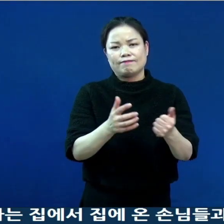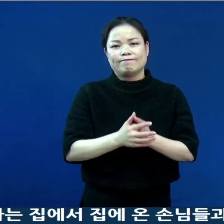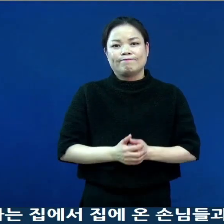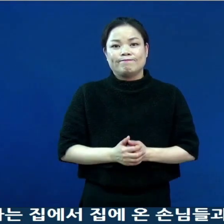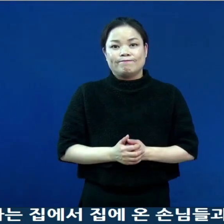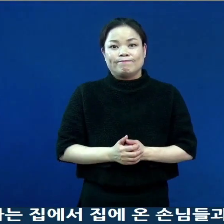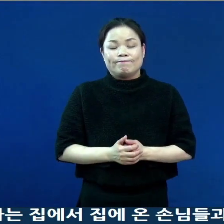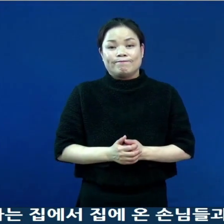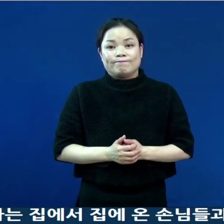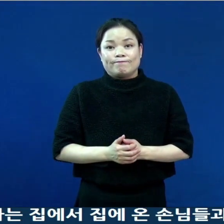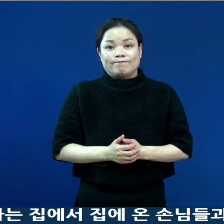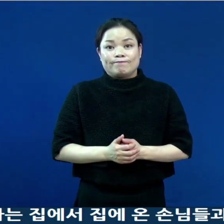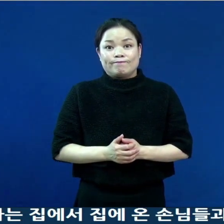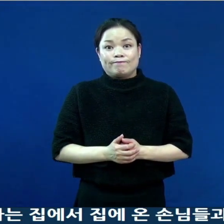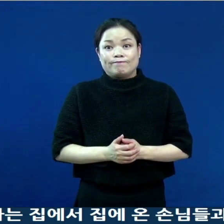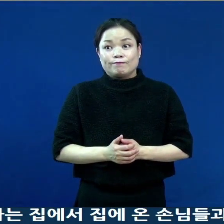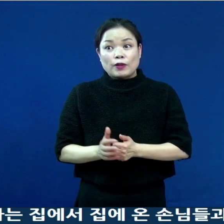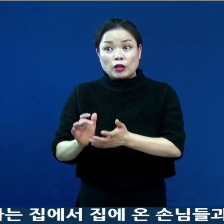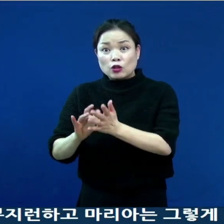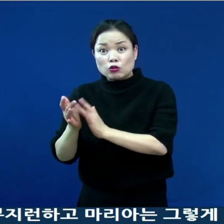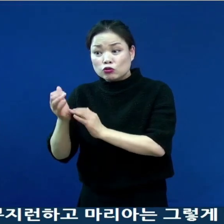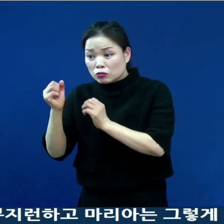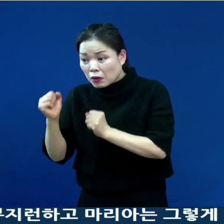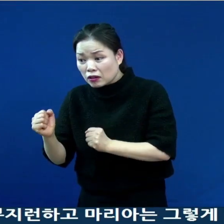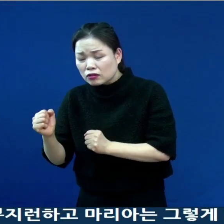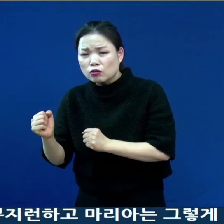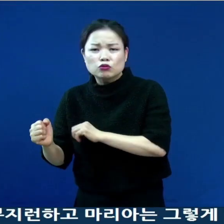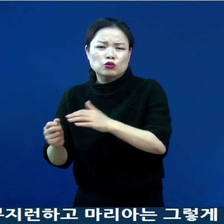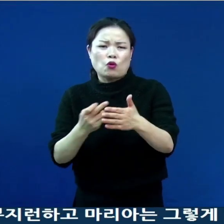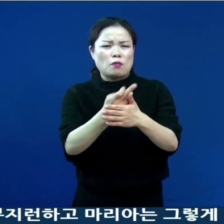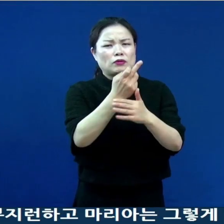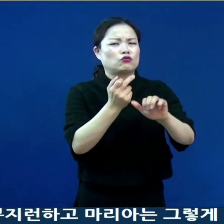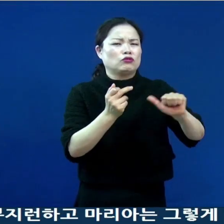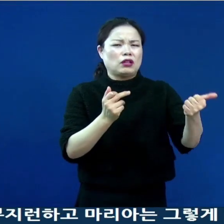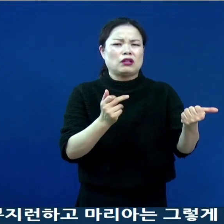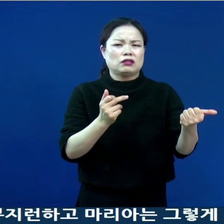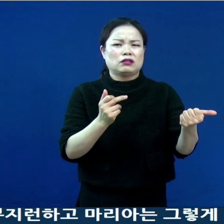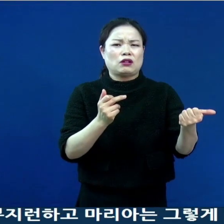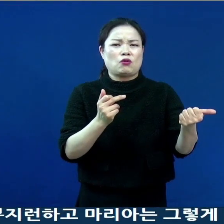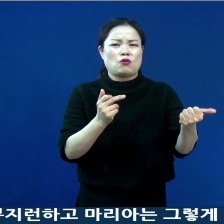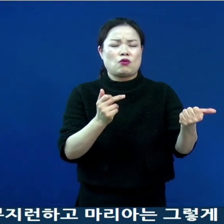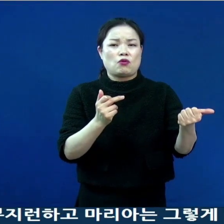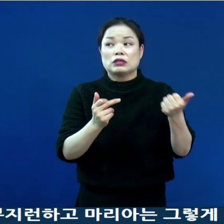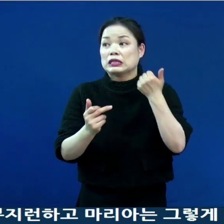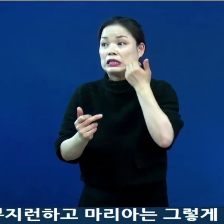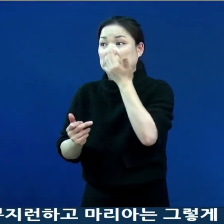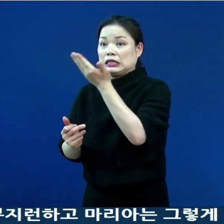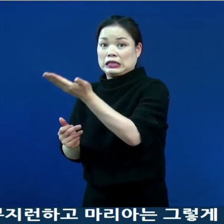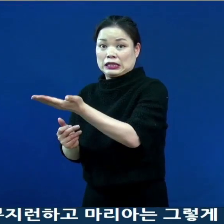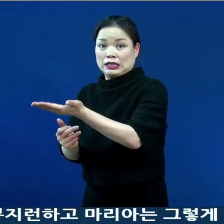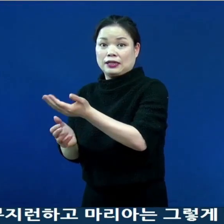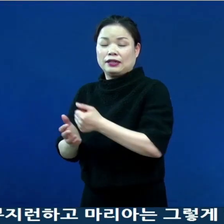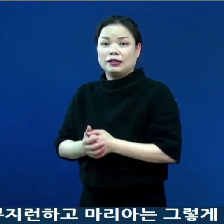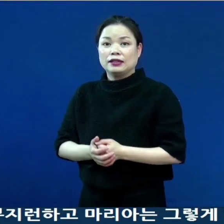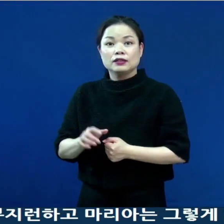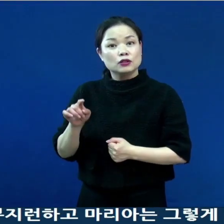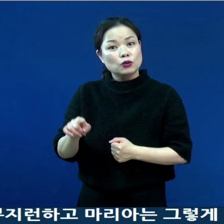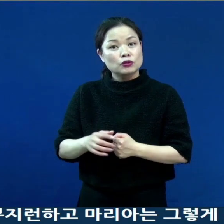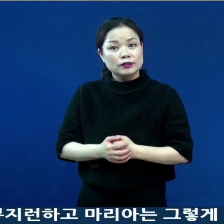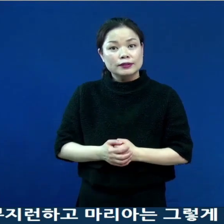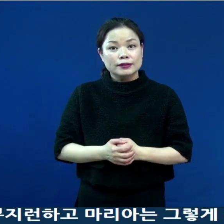아니하였나이다. 예수님만 계셨으면 우리 오빠 안 죽었을 겁니다. 이렇게 질문하는 겁니다.